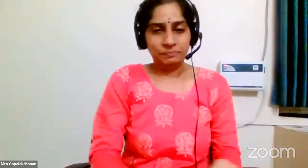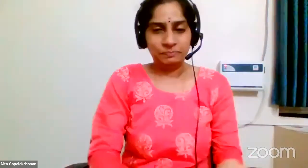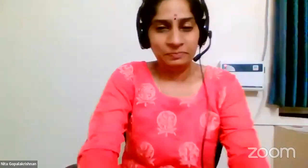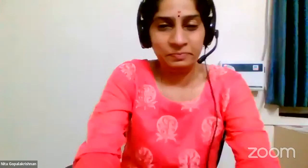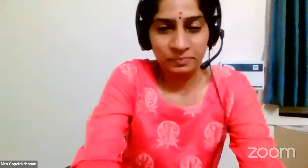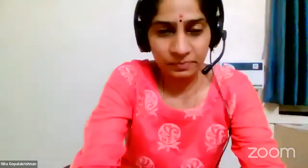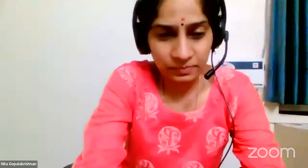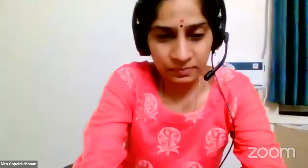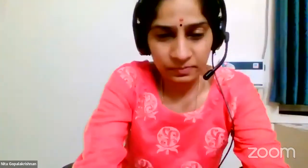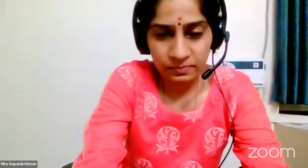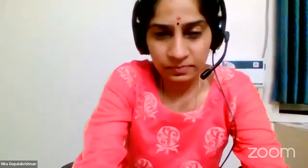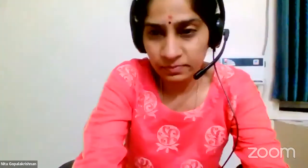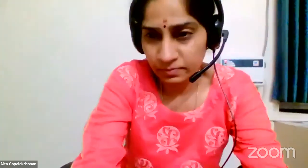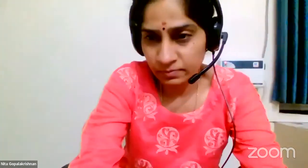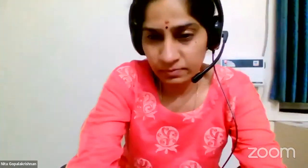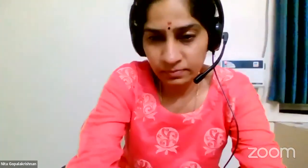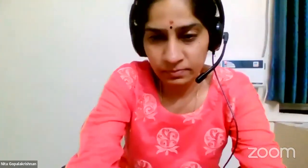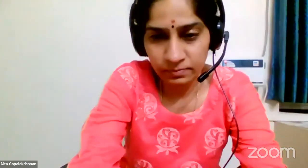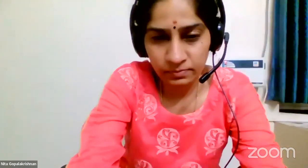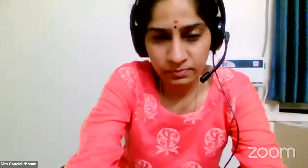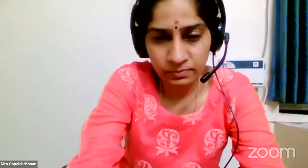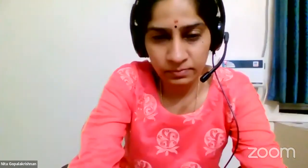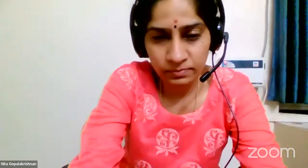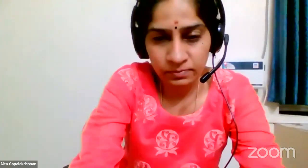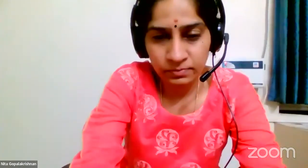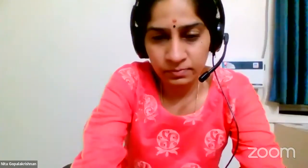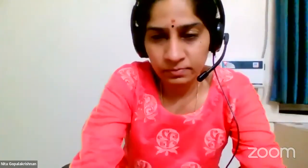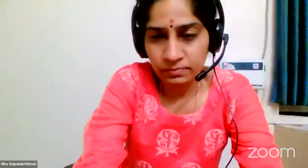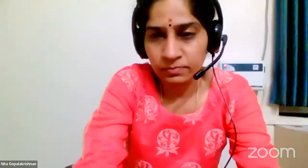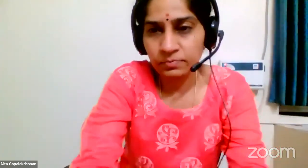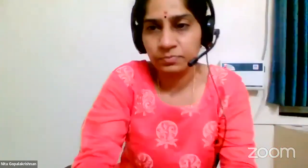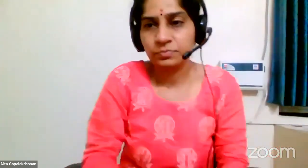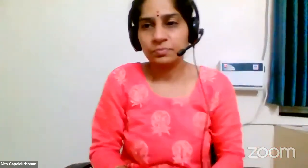एक्शन, नॉट ड्यूटी बट एक्शन।